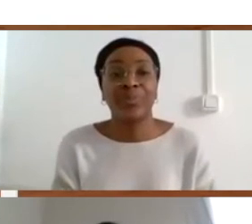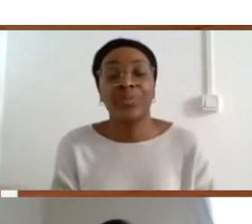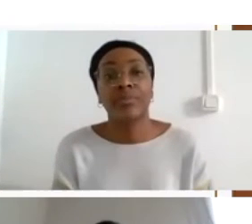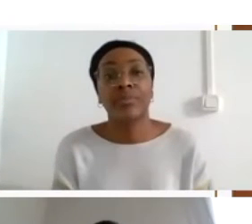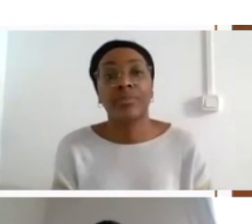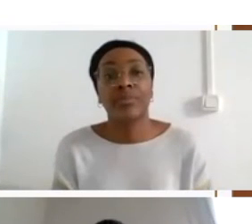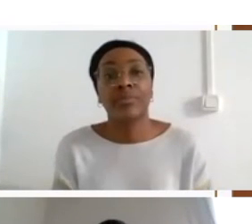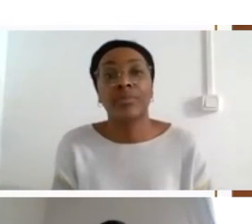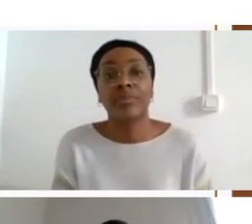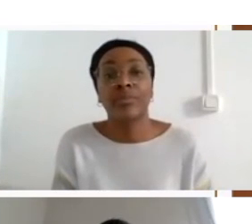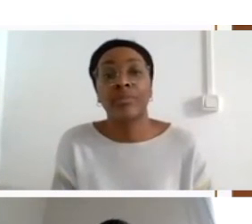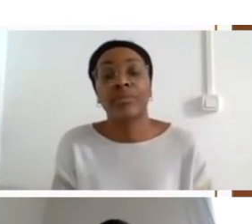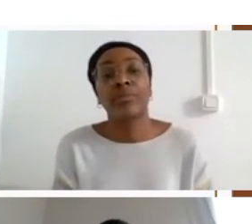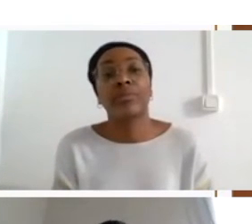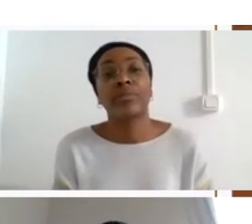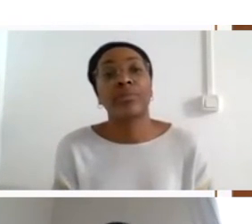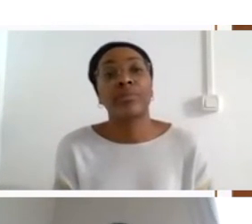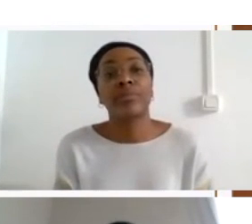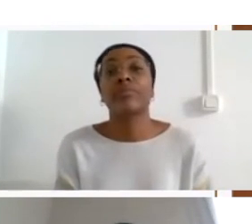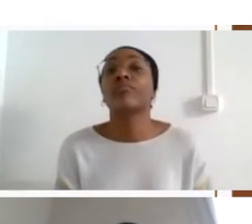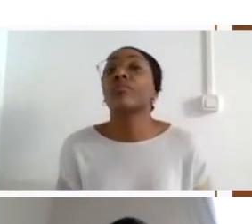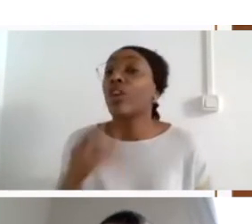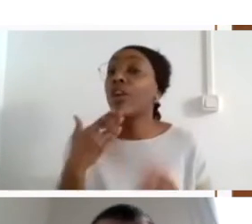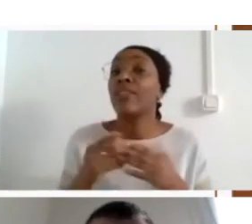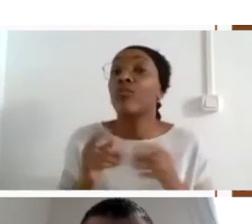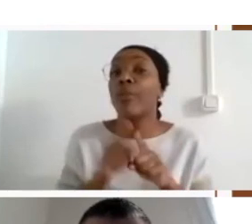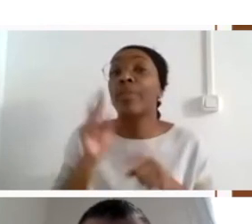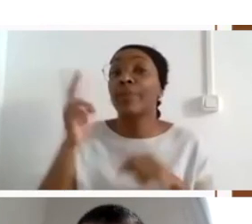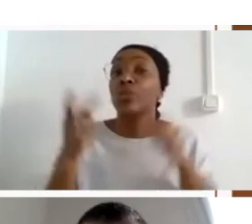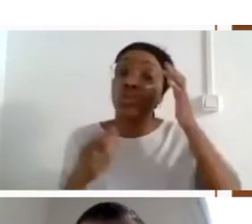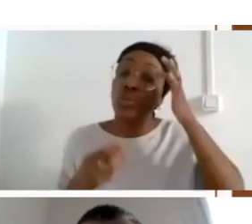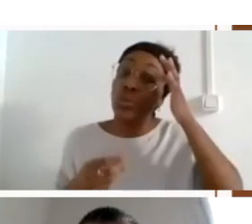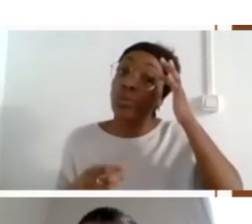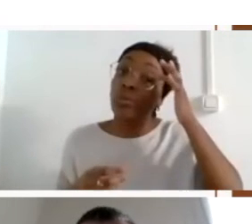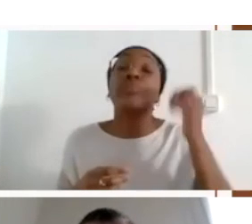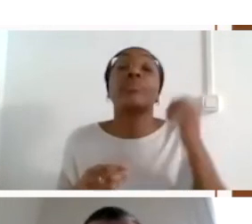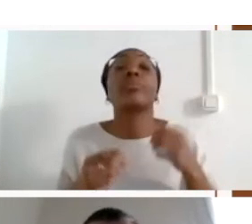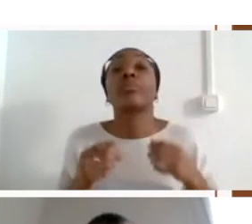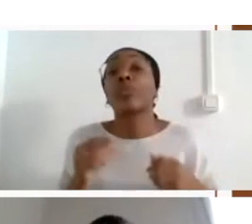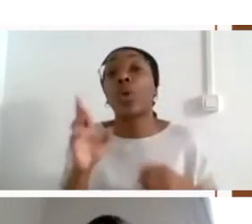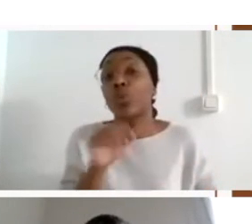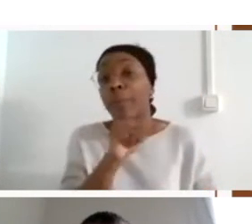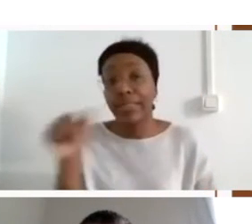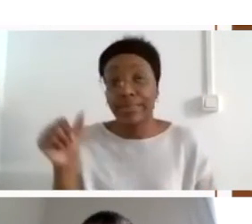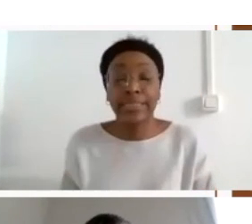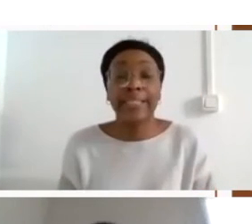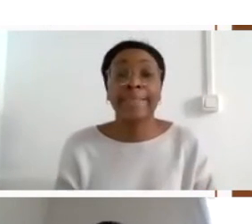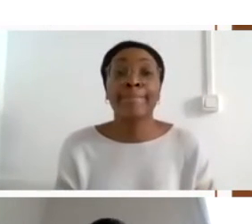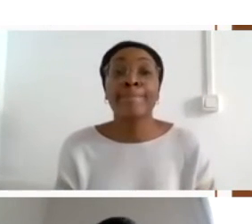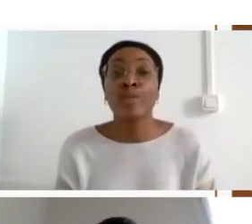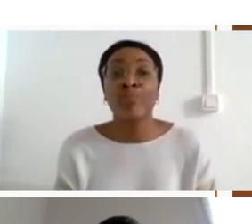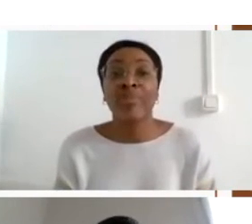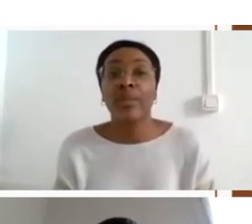2 janvier. Donc nos rendez-vous hebdomadaires, donc on reprend le forum biblique. Donc mardi à 19h